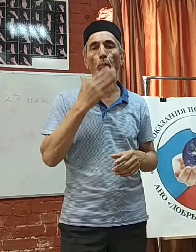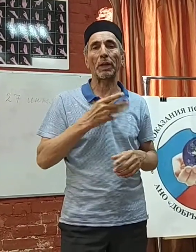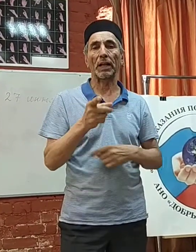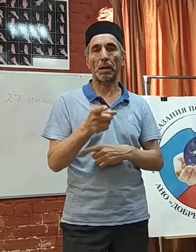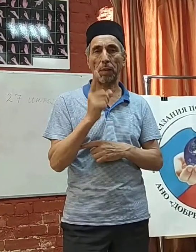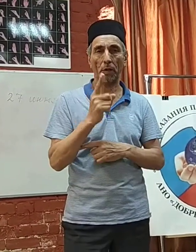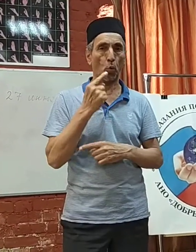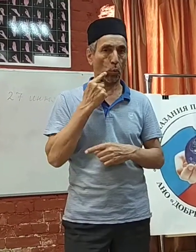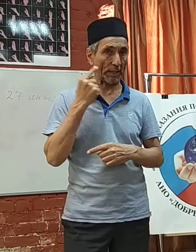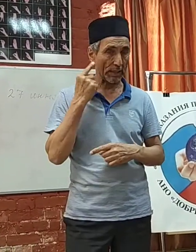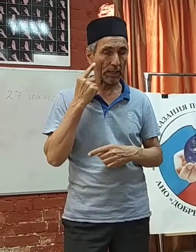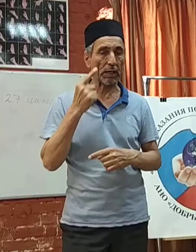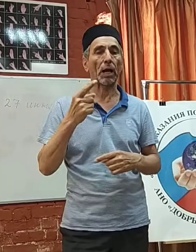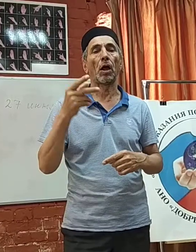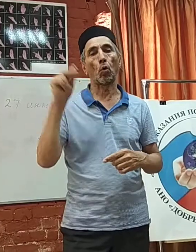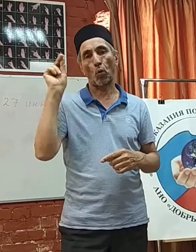семечки подсолнечника.